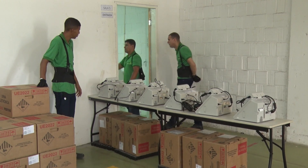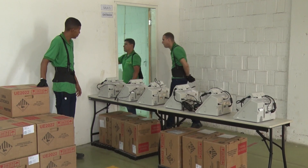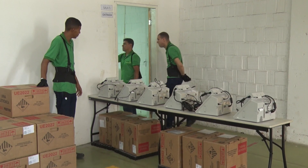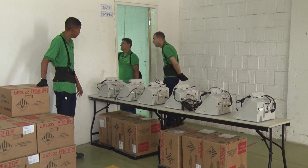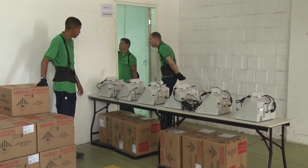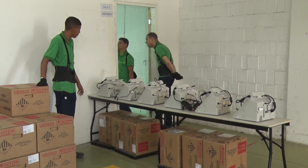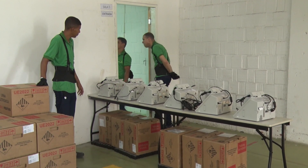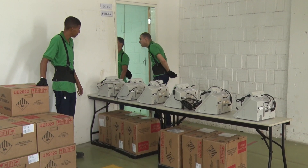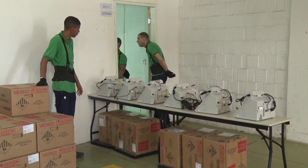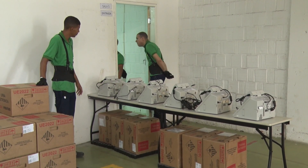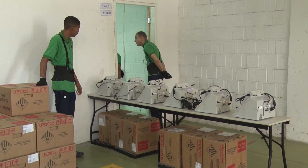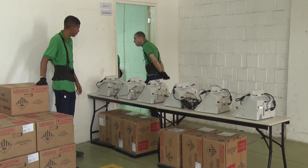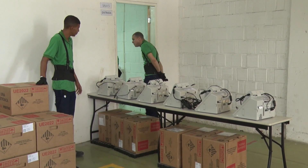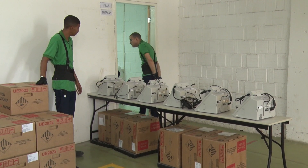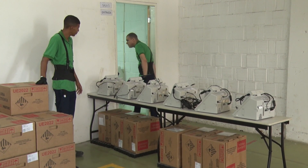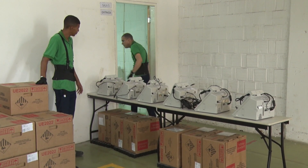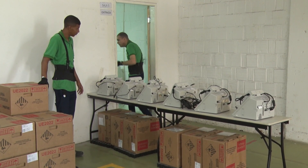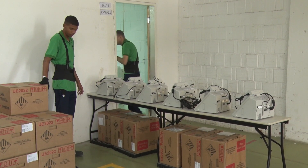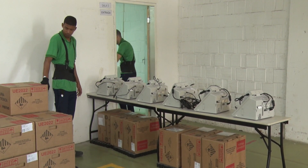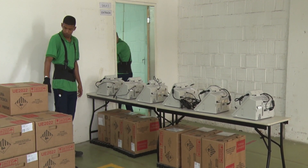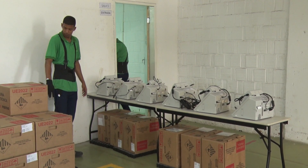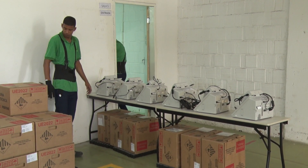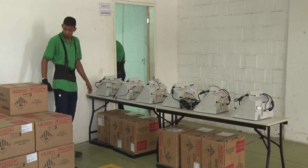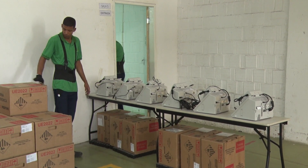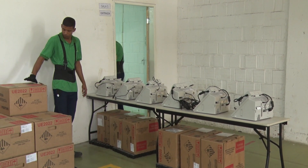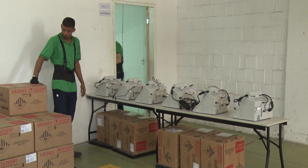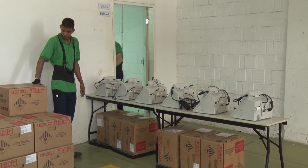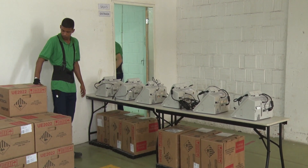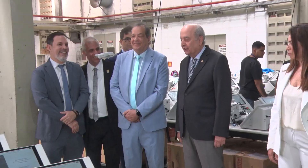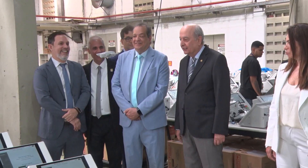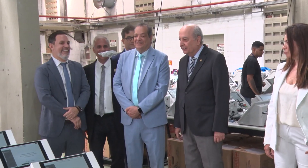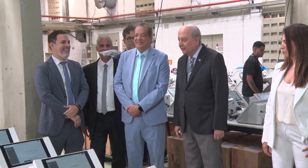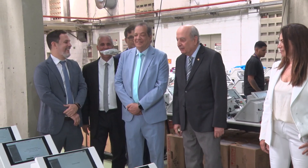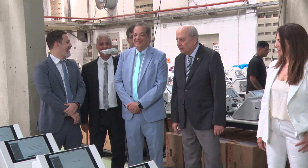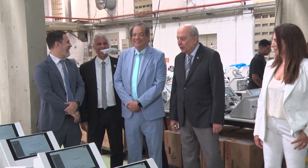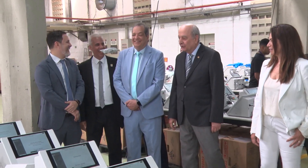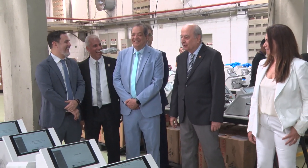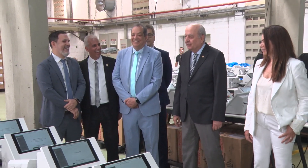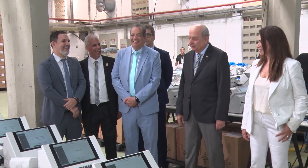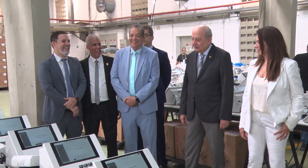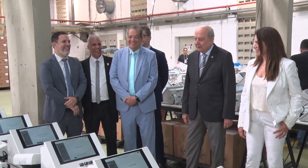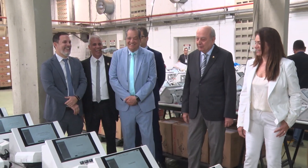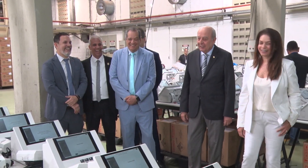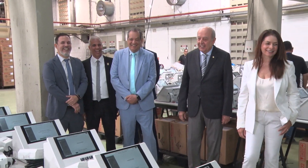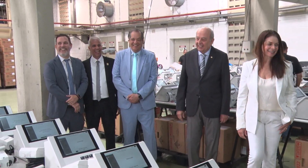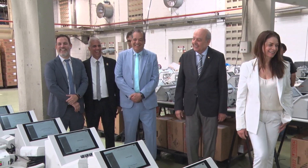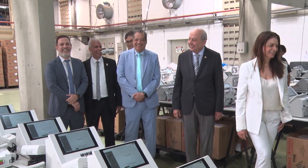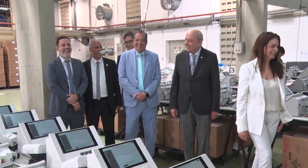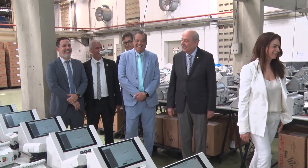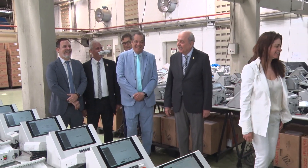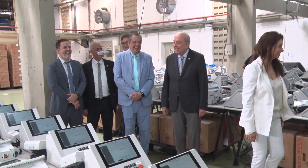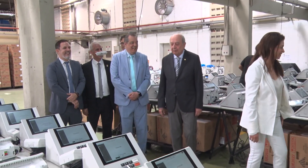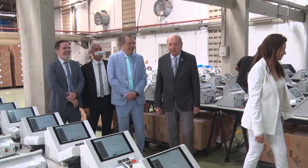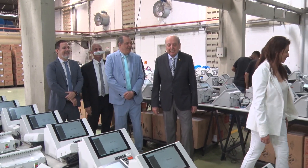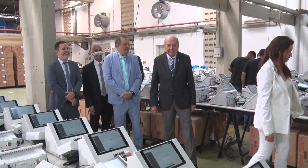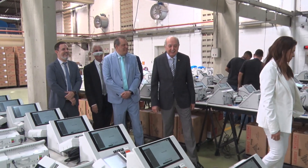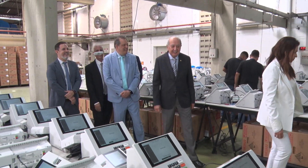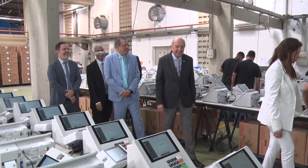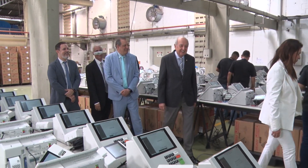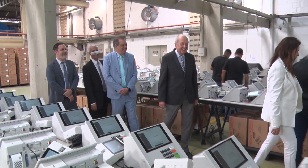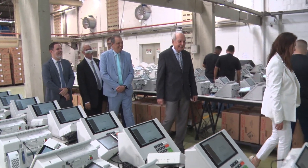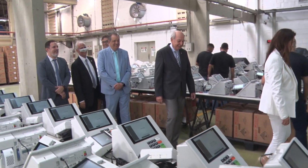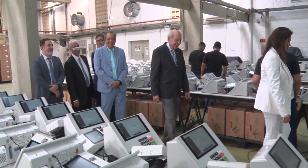O início do processo de preparação das urnas foi acompanhado de perto pelo presidente do Tribunal Regional Eleitoral